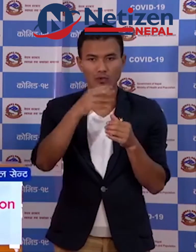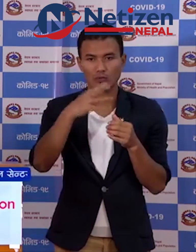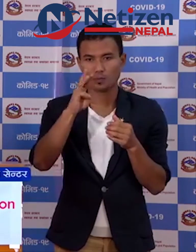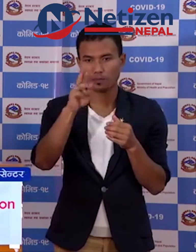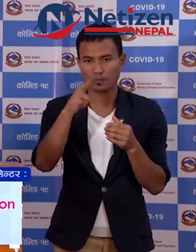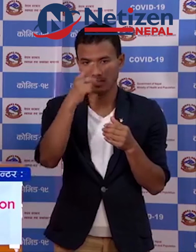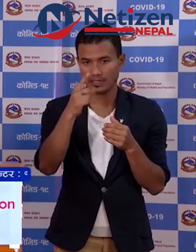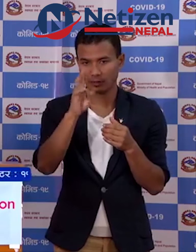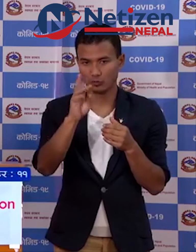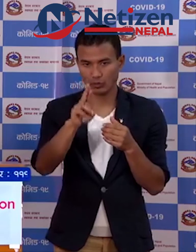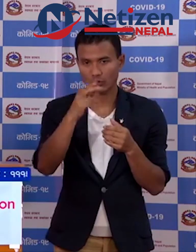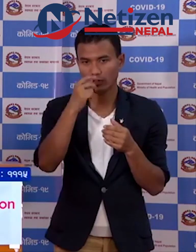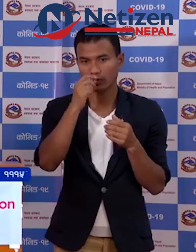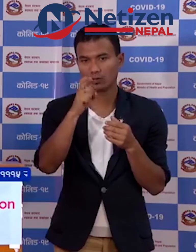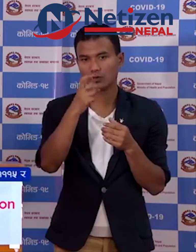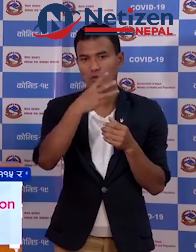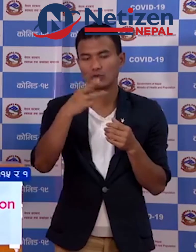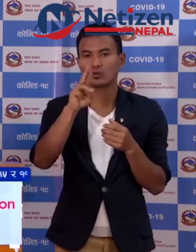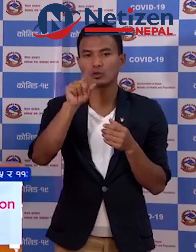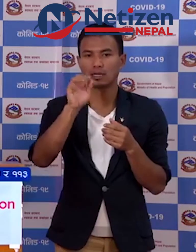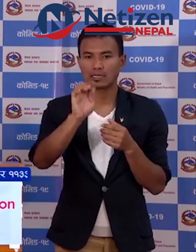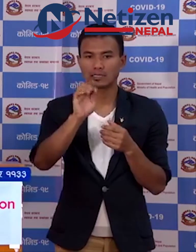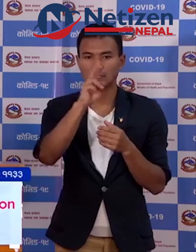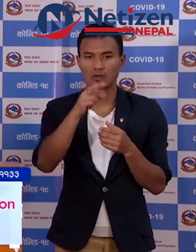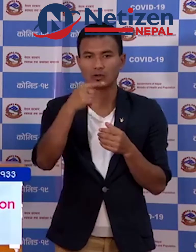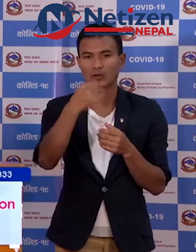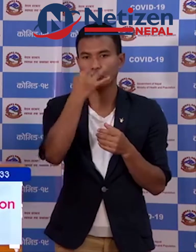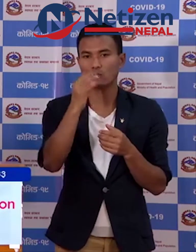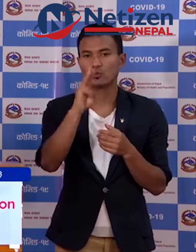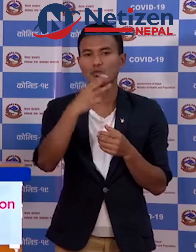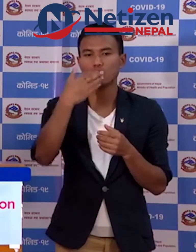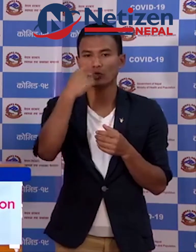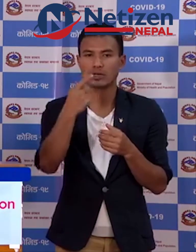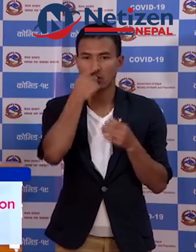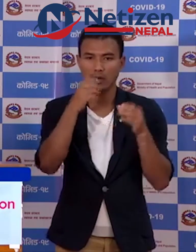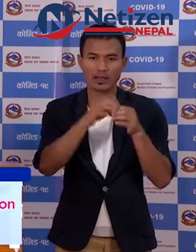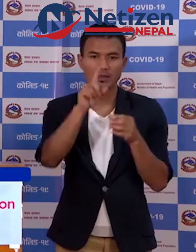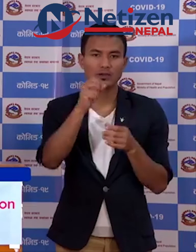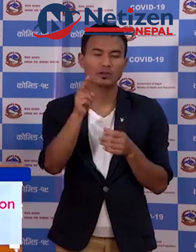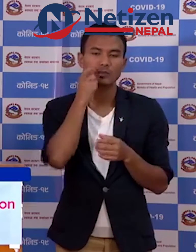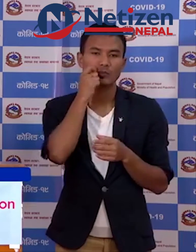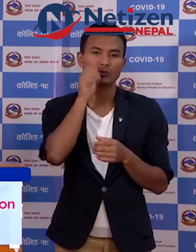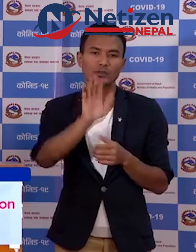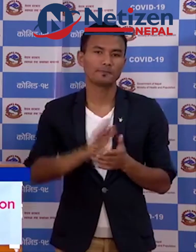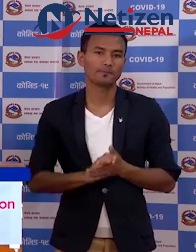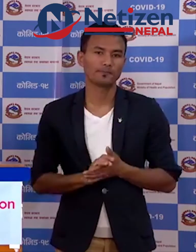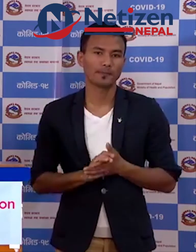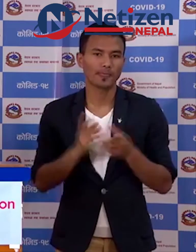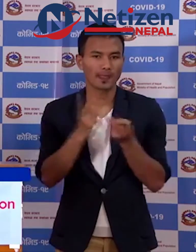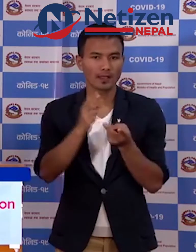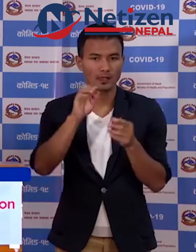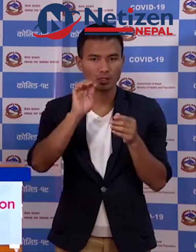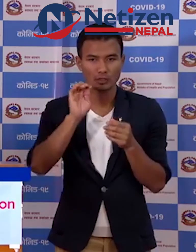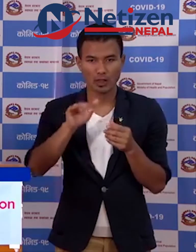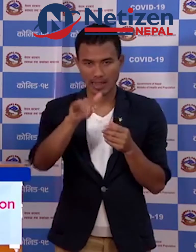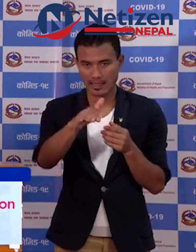गाउँपालिका, गुराँस गाउँपालिका र नौमुले गाउँपालिकाका 10 जना पुरुष हुनुहुन्छ। त्यस्तै